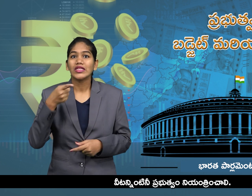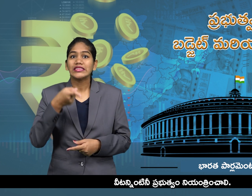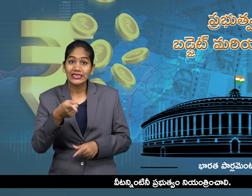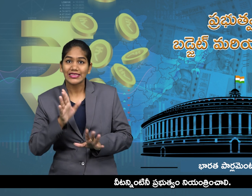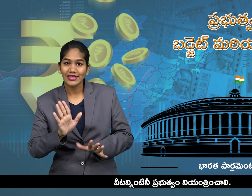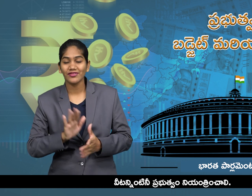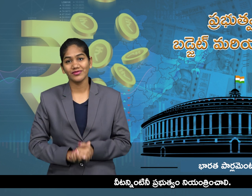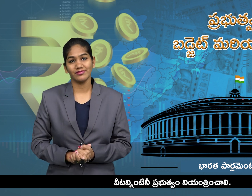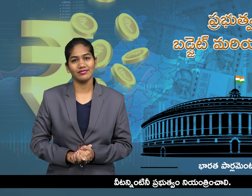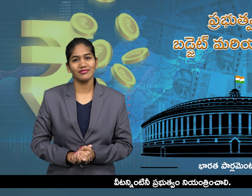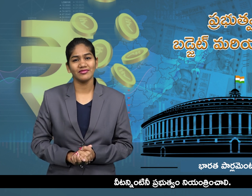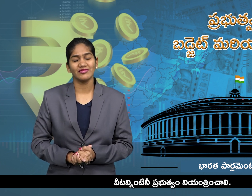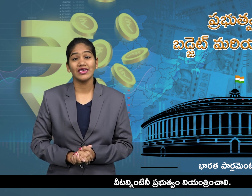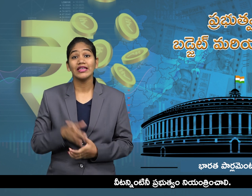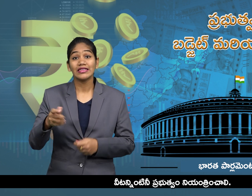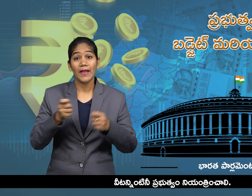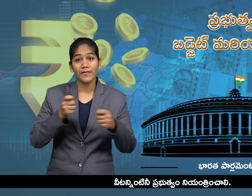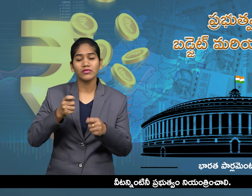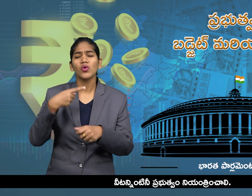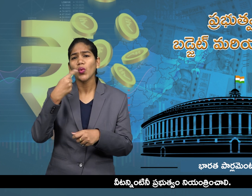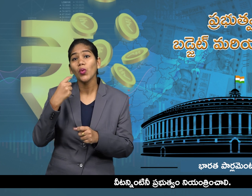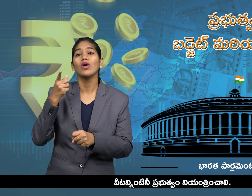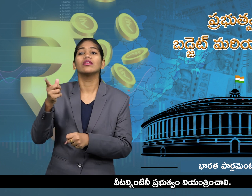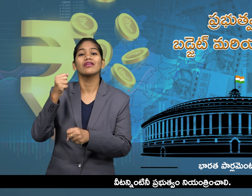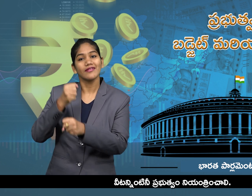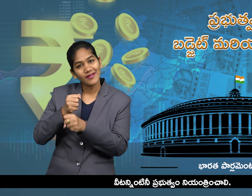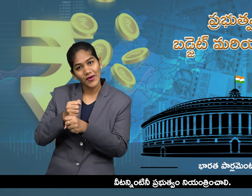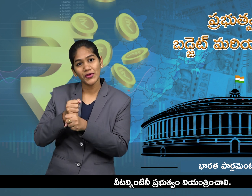వీటన్నింటినీ ప్రభుత్వం నియంత్రించాలి.